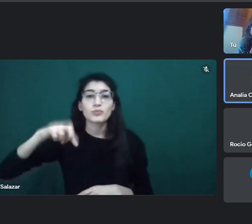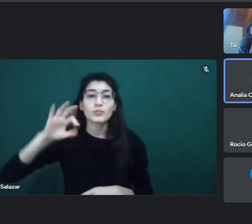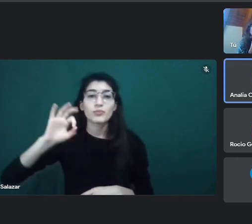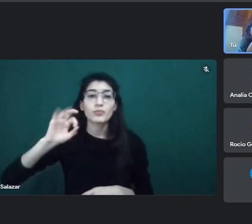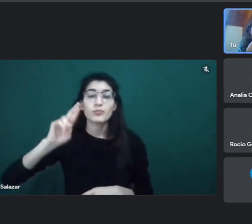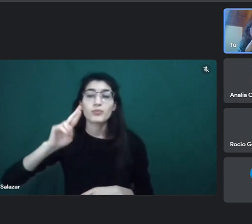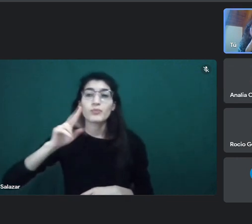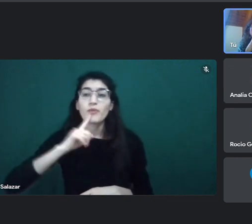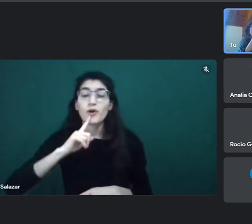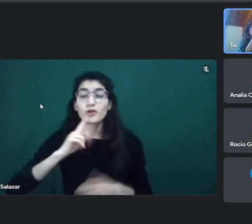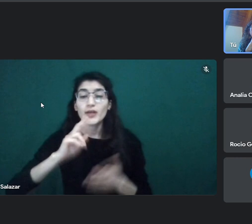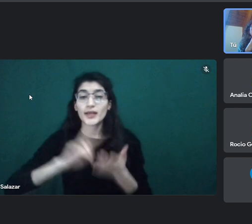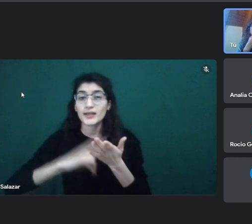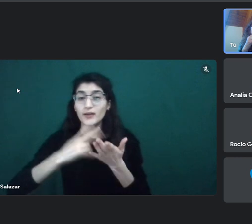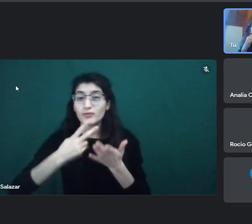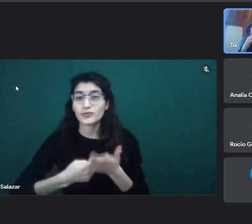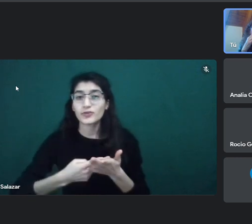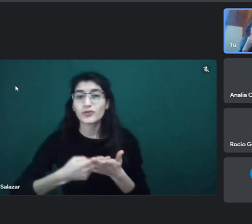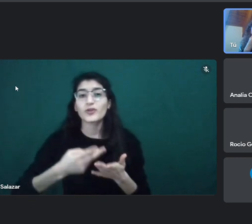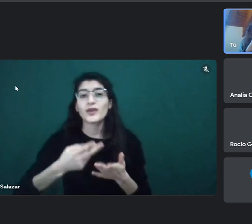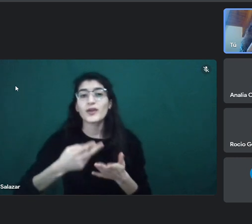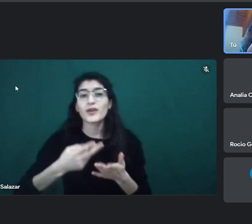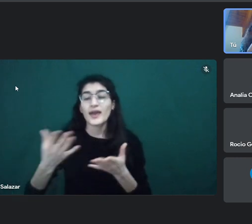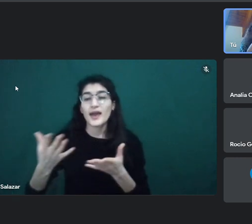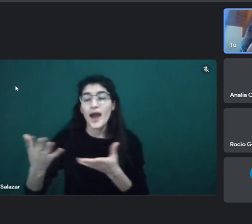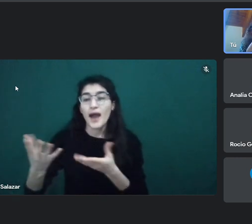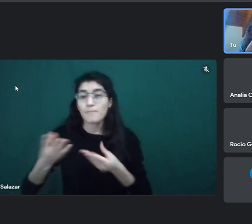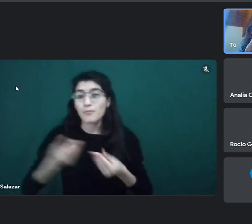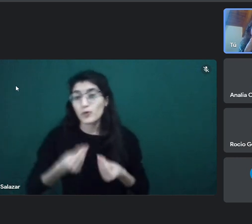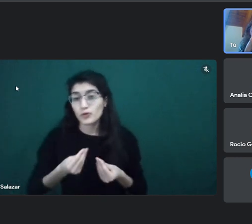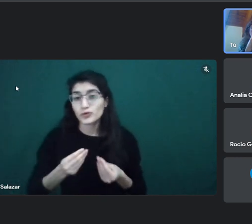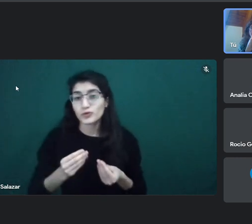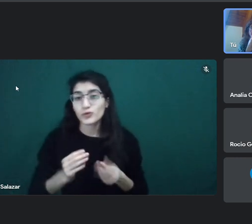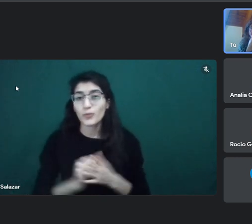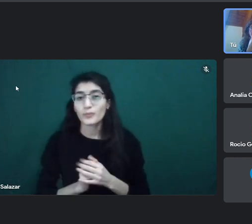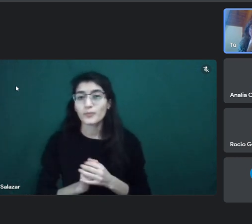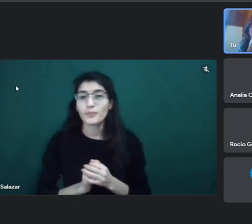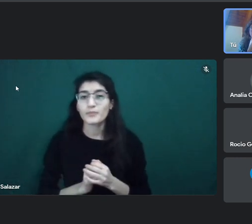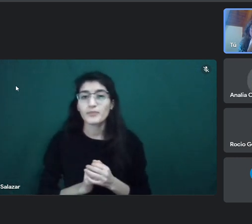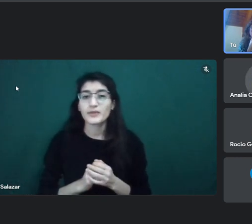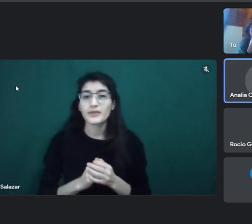Apoyo, soporte, bien. Environments, también lo vimos.